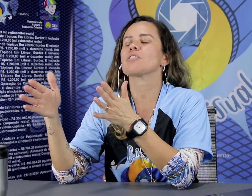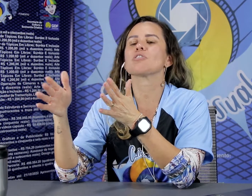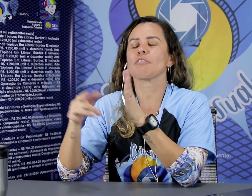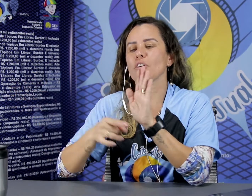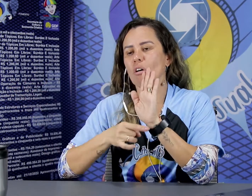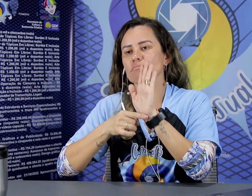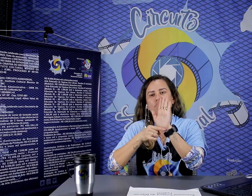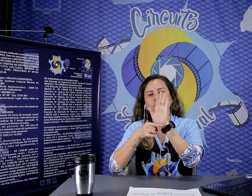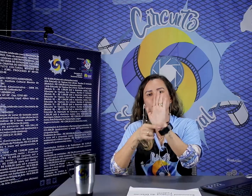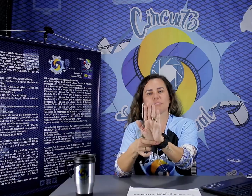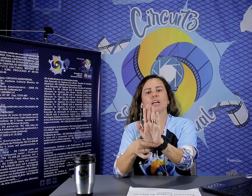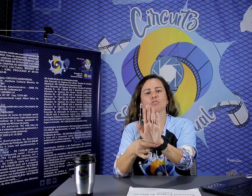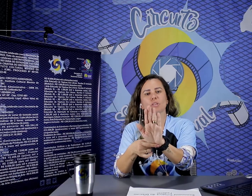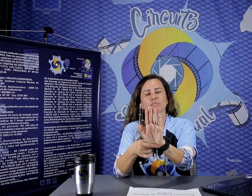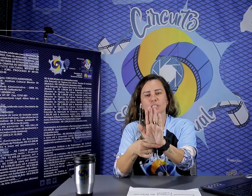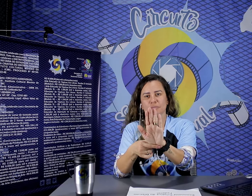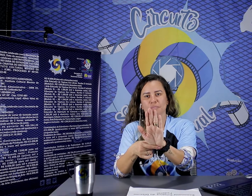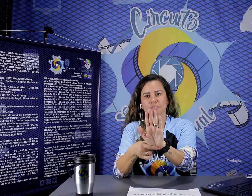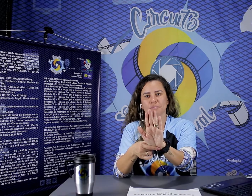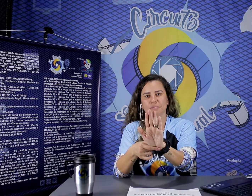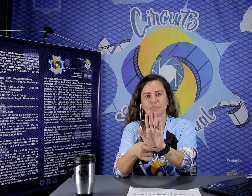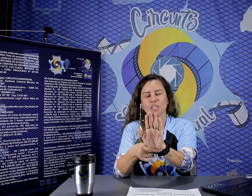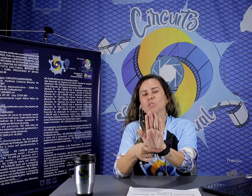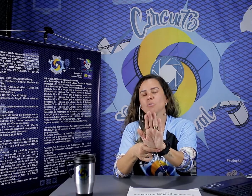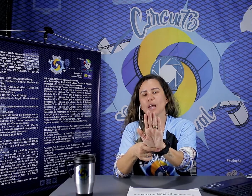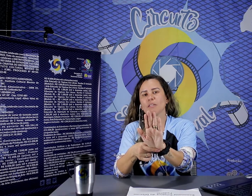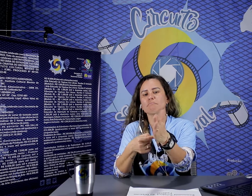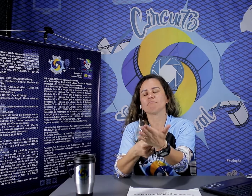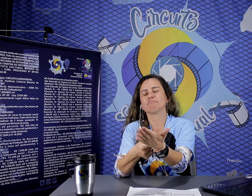gente já vai, ó, ajudar você. E quando eu quero,